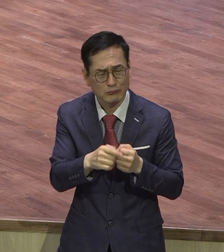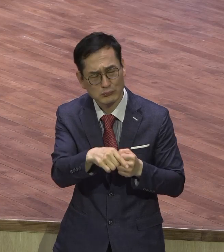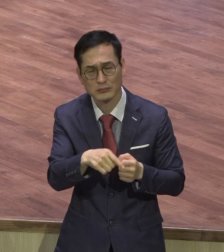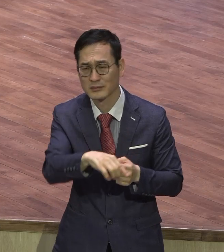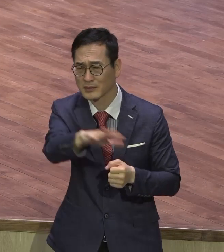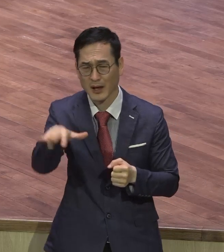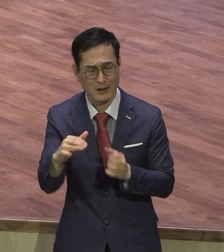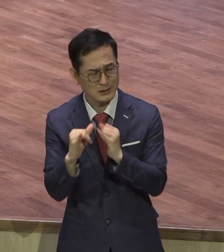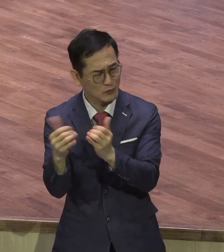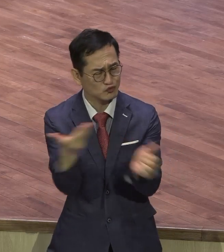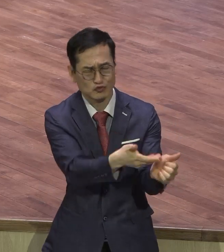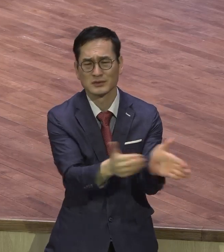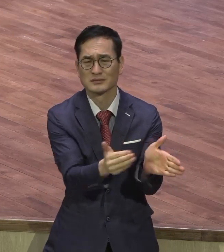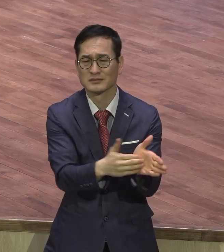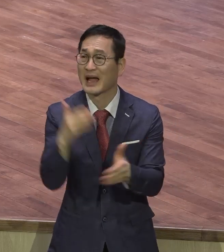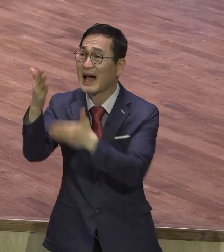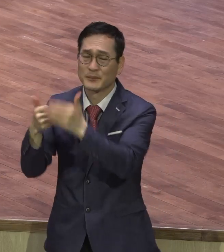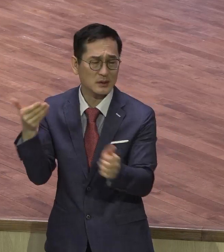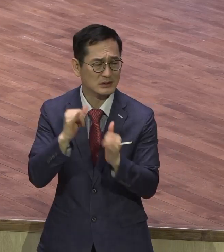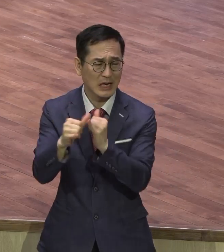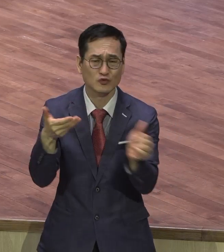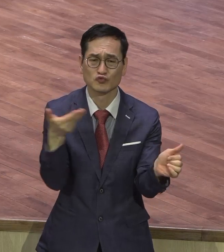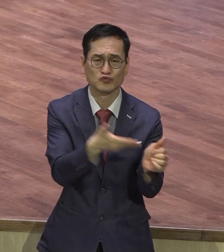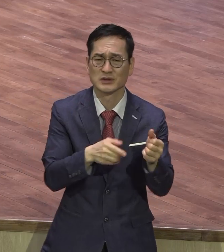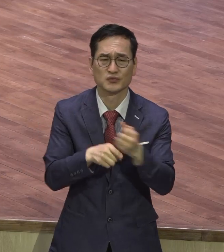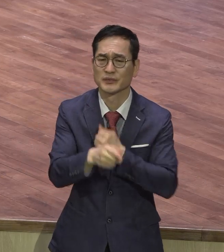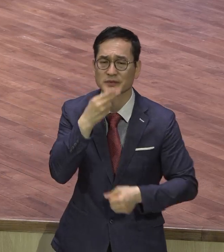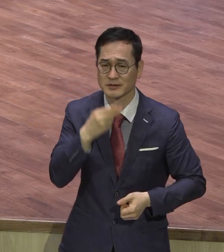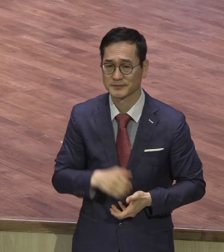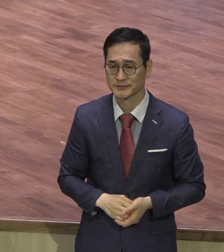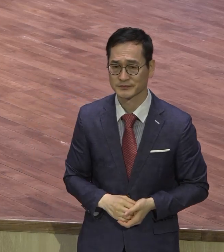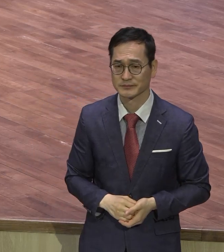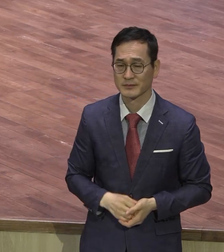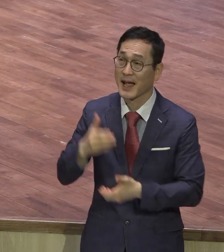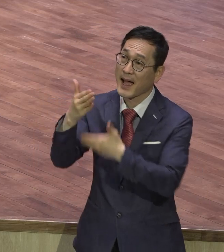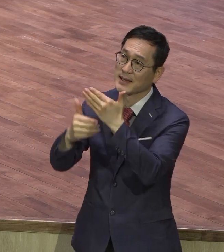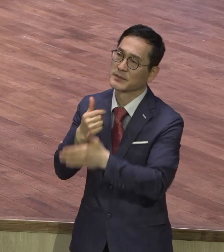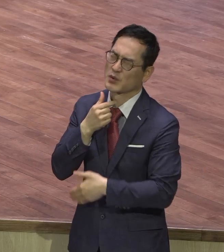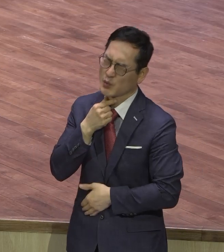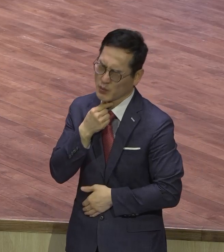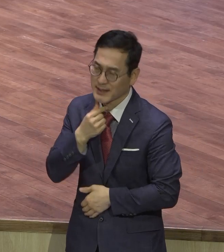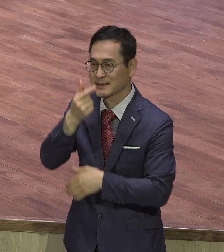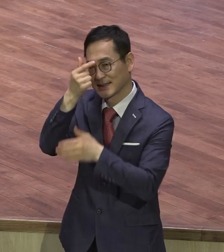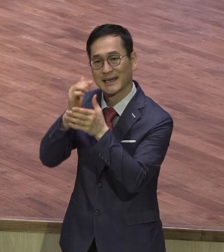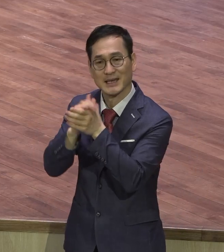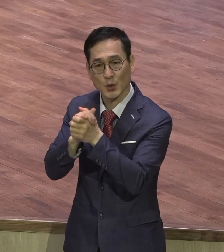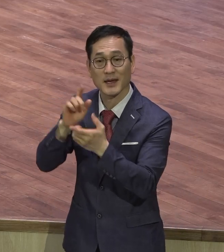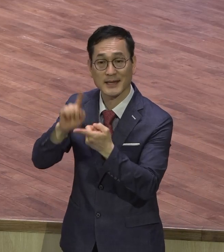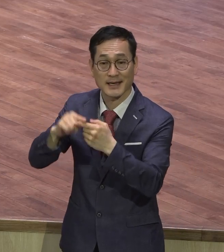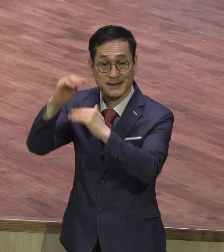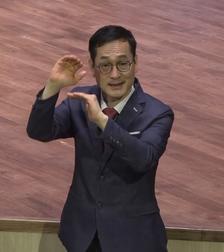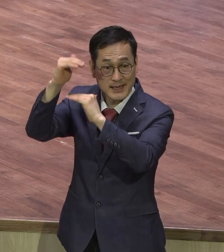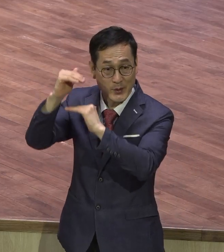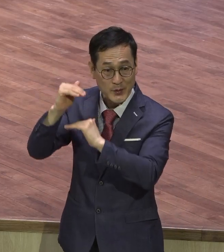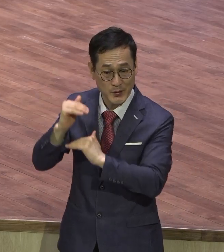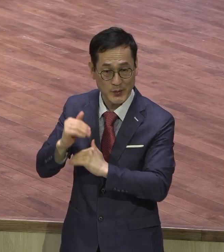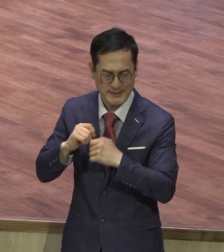하나님께 받을 게 없습니다. 예수님께서는 하나님이 기뻐하시고 원하시는 기도에 대해서 구체적인